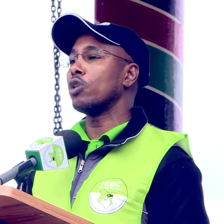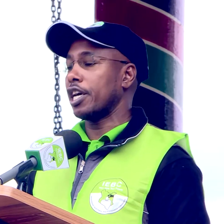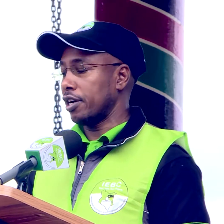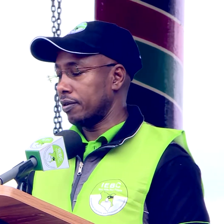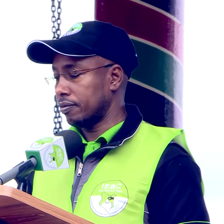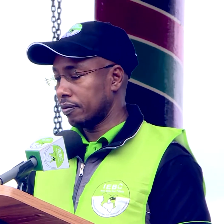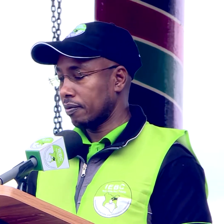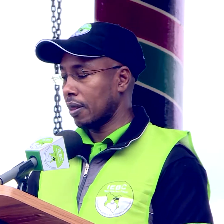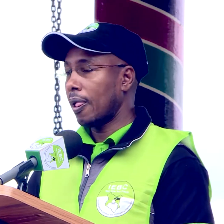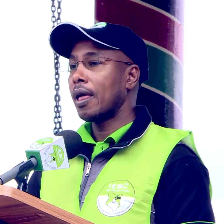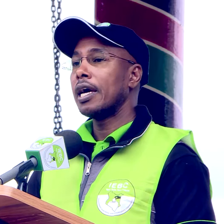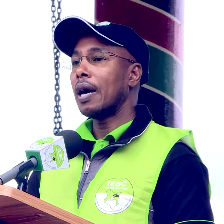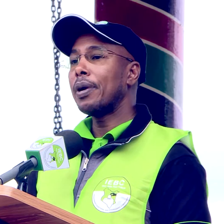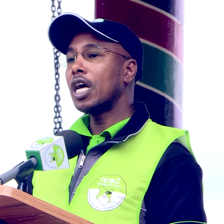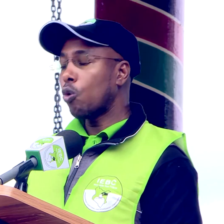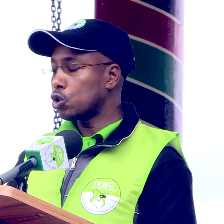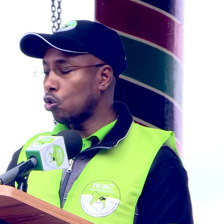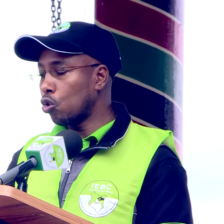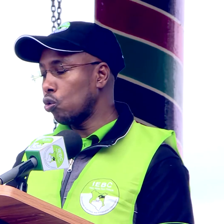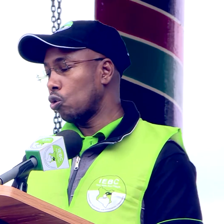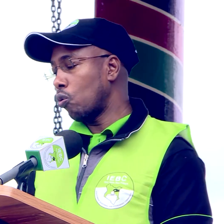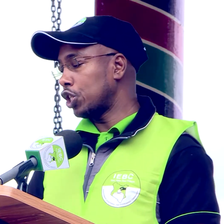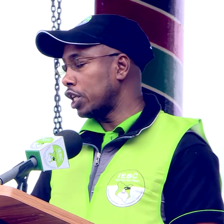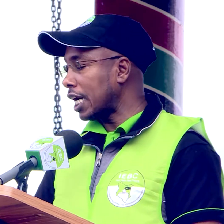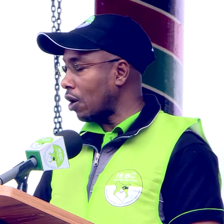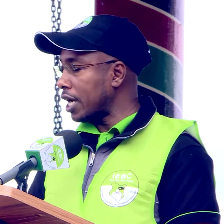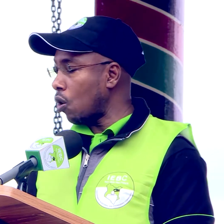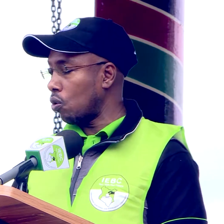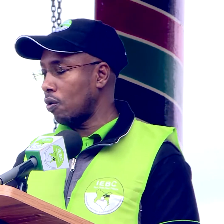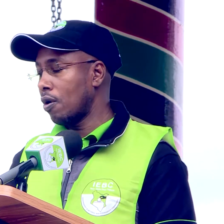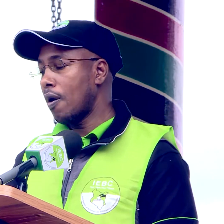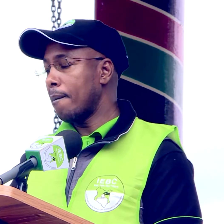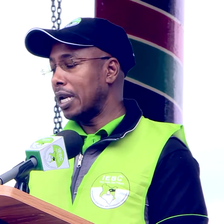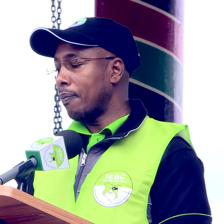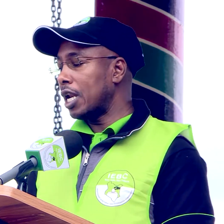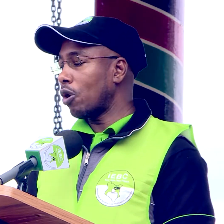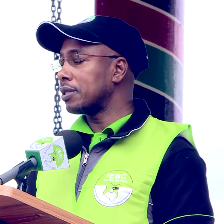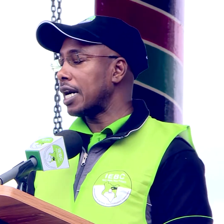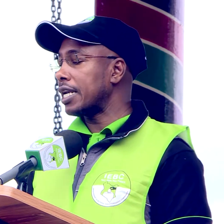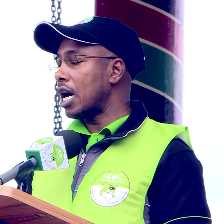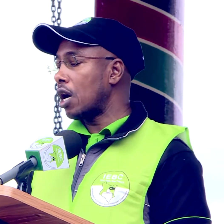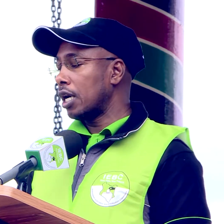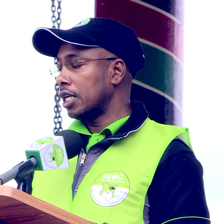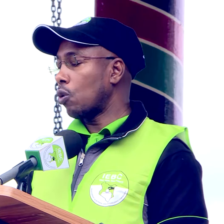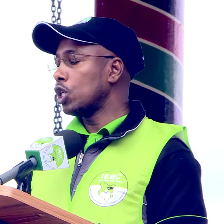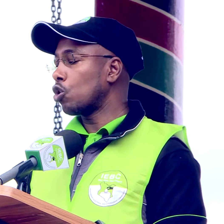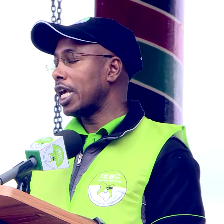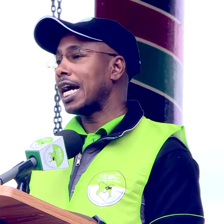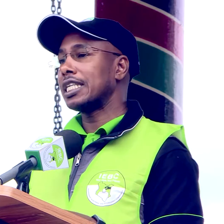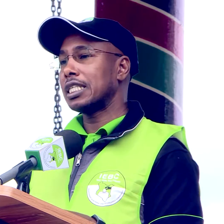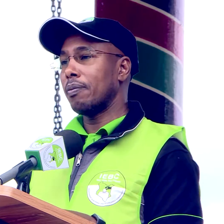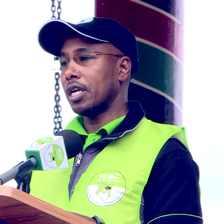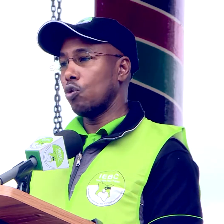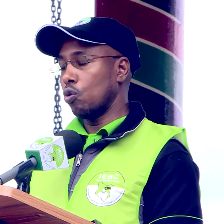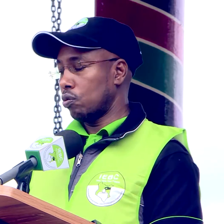nchi yetu ya Kenya. Napenda kuwashukuru washirika na wadau mbalimbali kwa msaada na